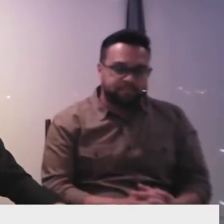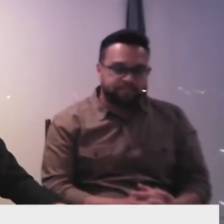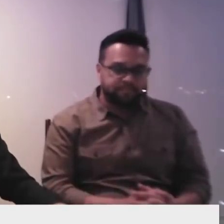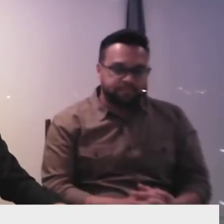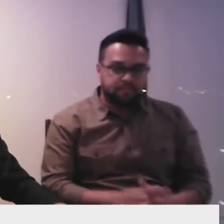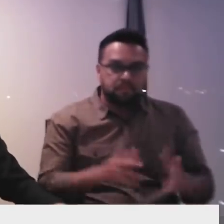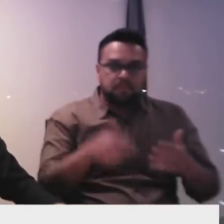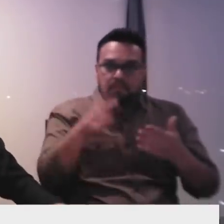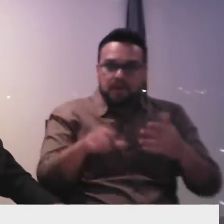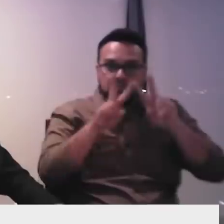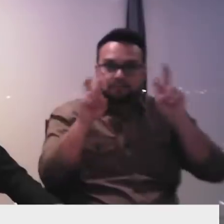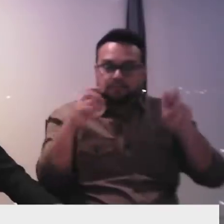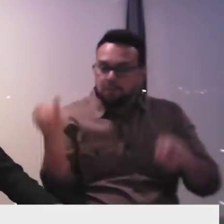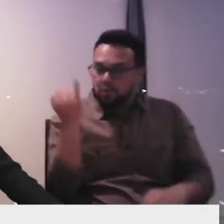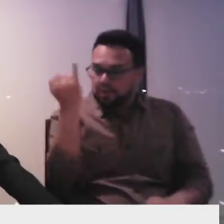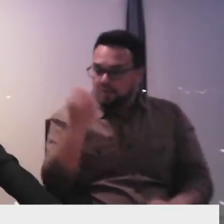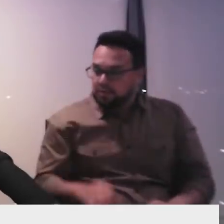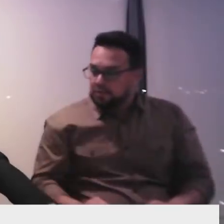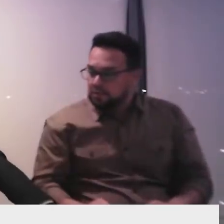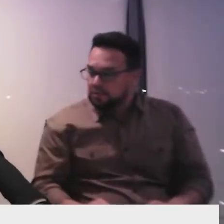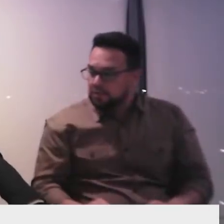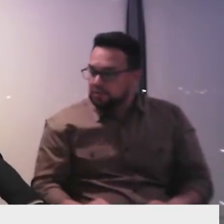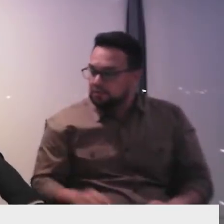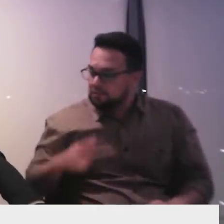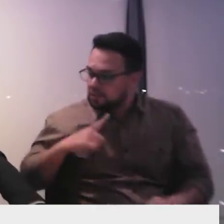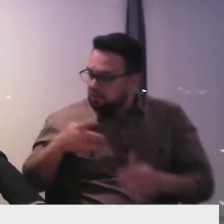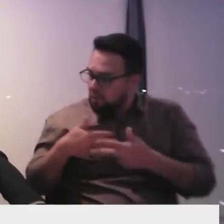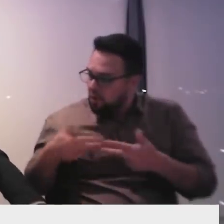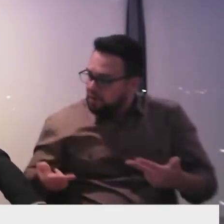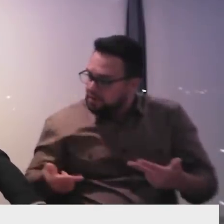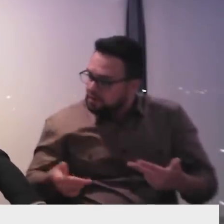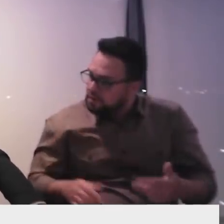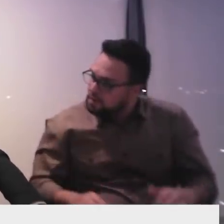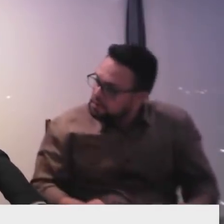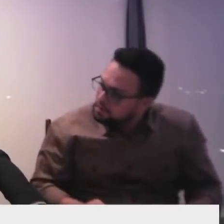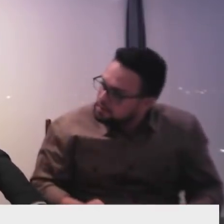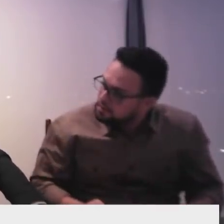Mais uma coisa importante aqui? Tem uma coisa, Tarcísio? Acho